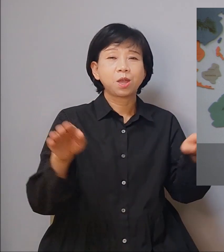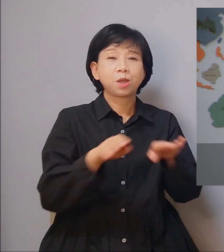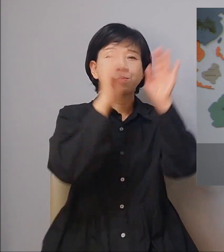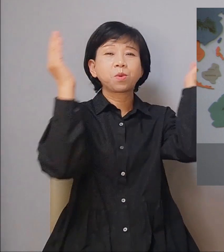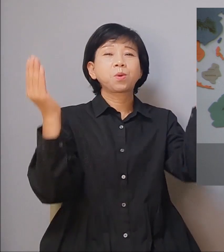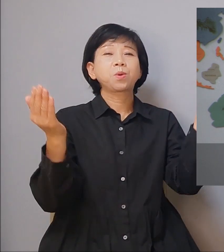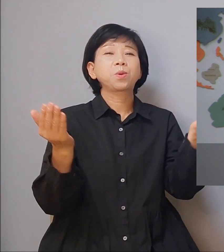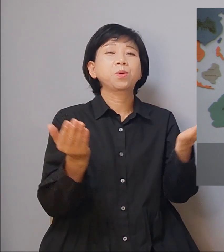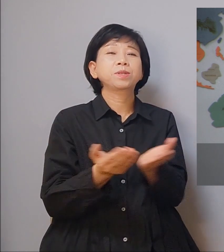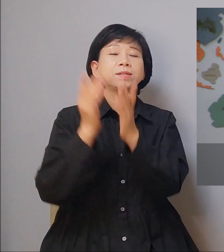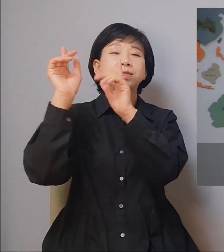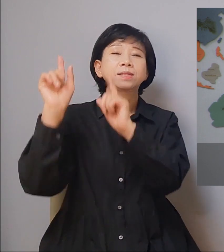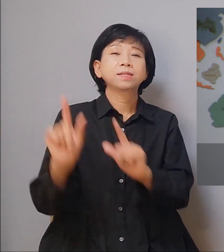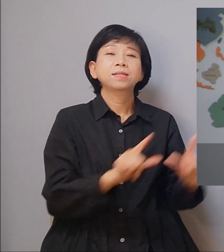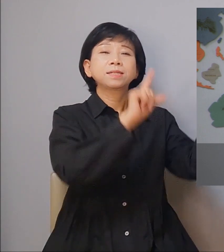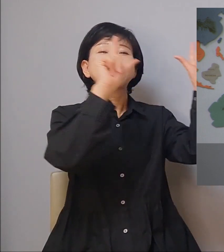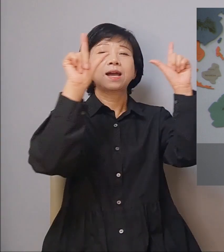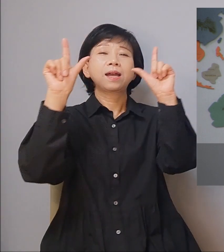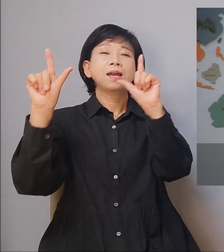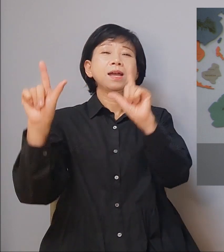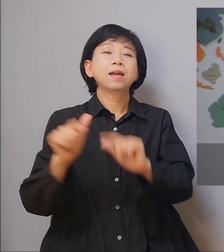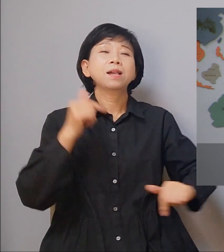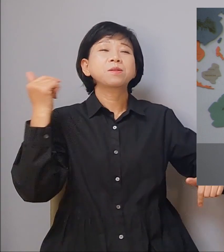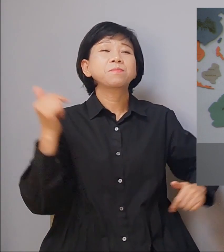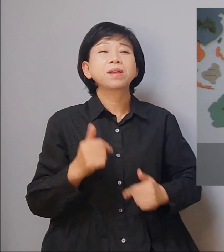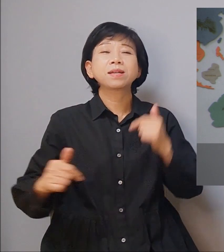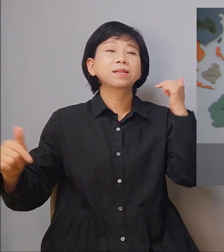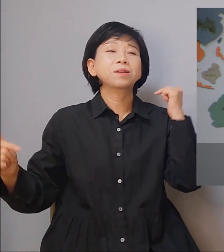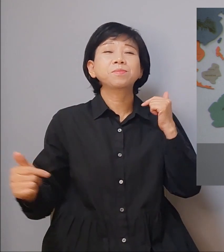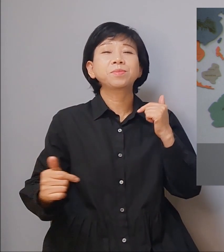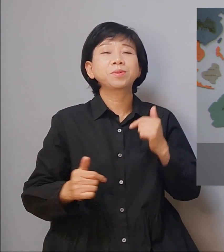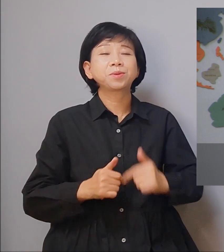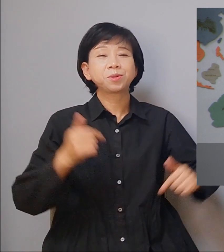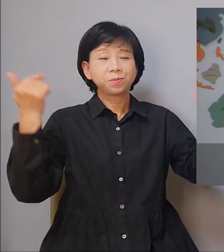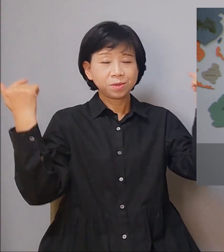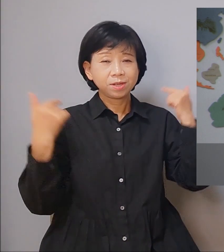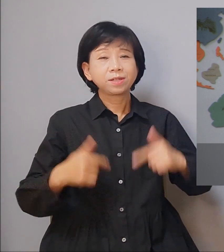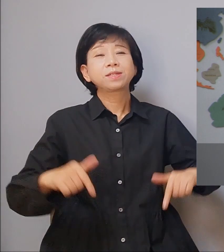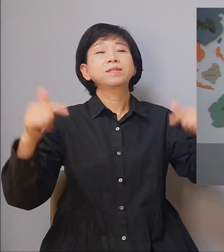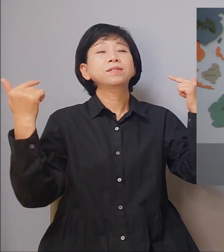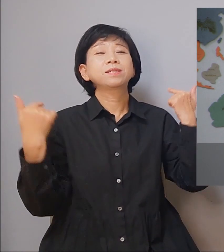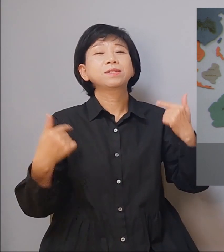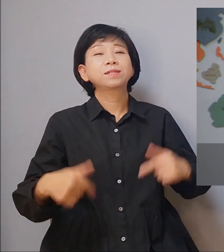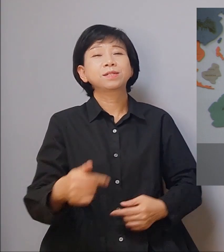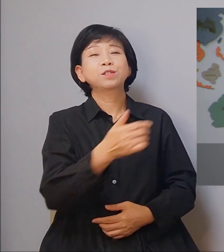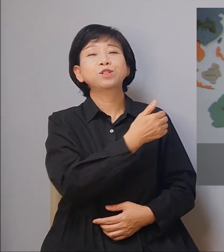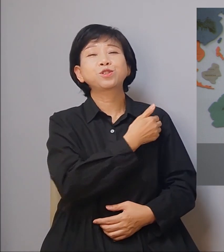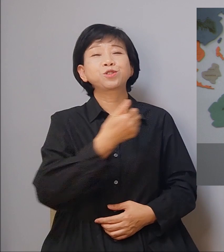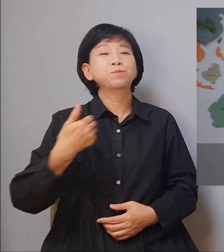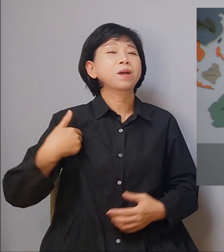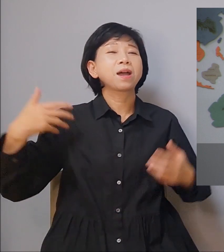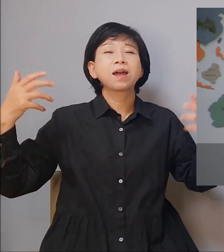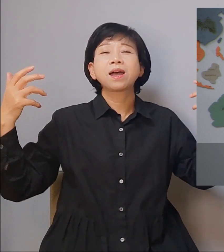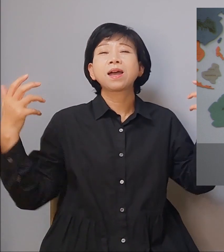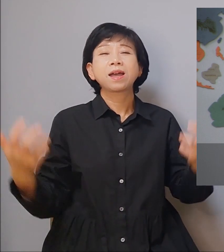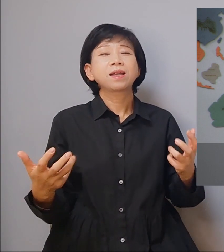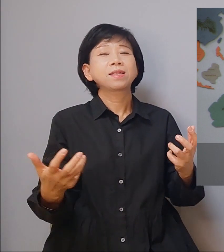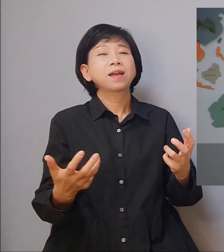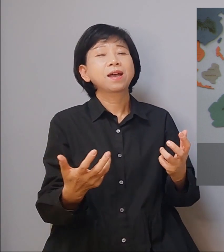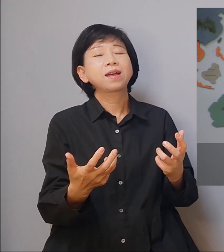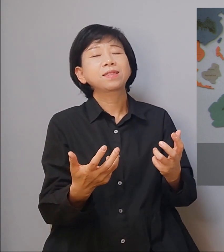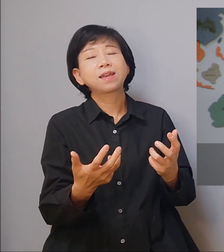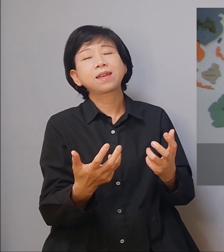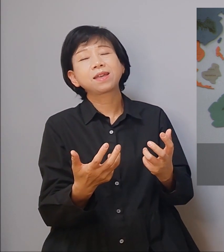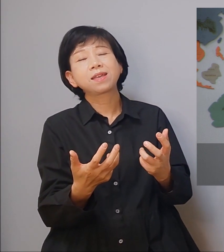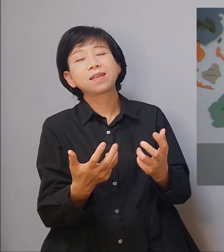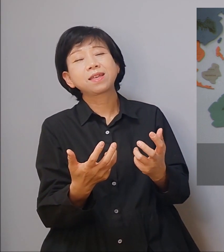내 모든 삶의 기쁨. 우리 1절로 한 번 더 찬양하겠습니다.